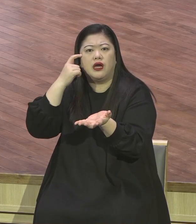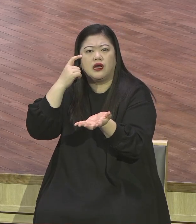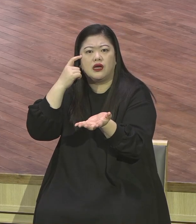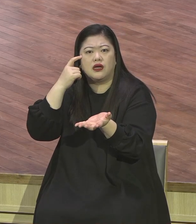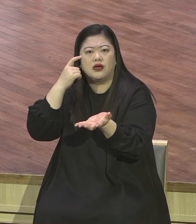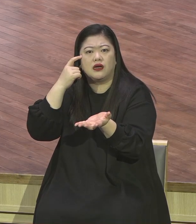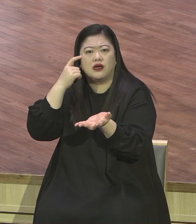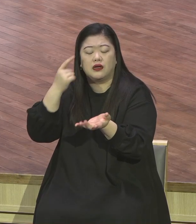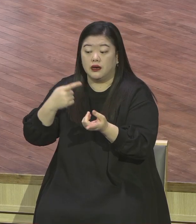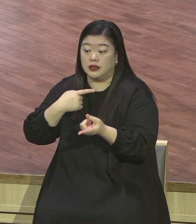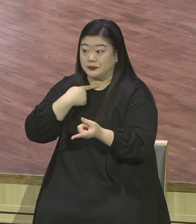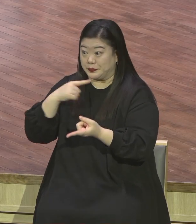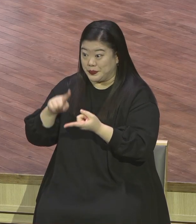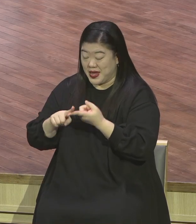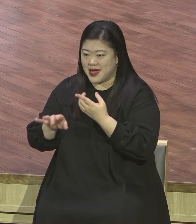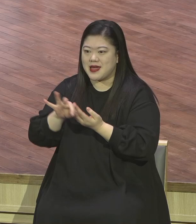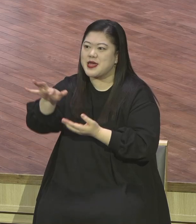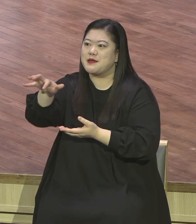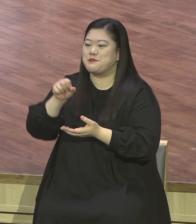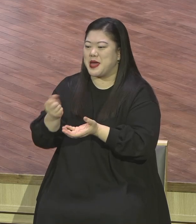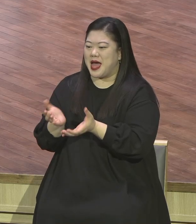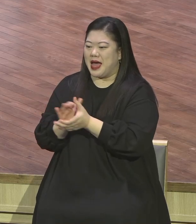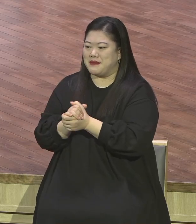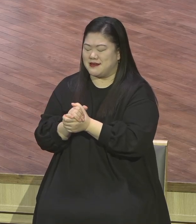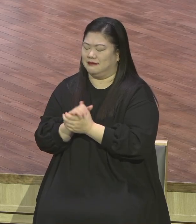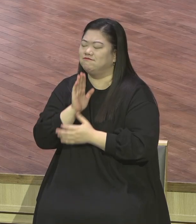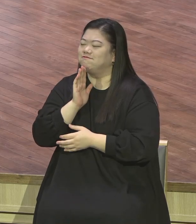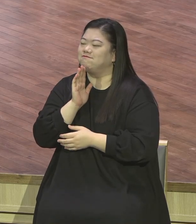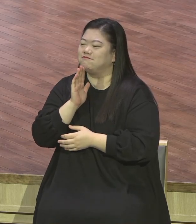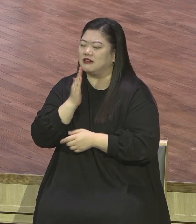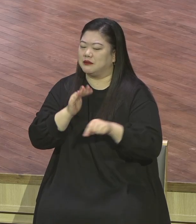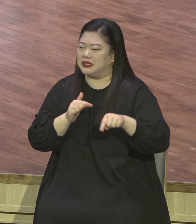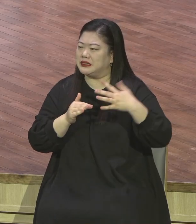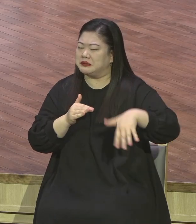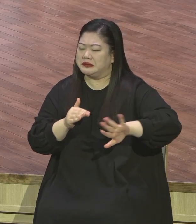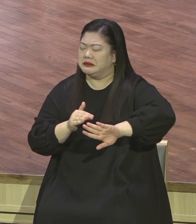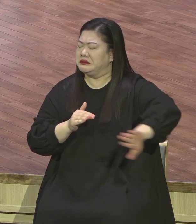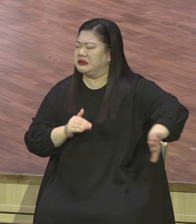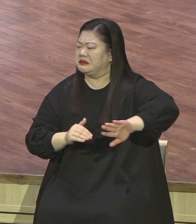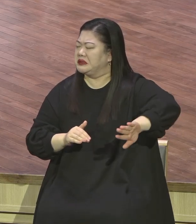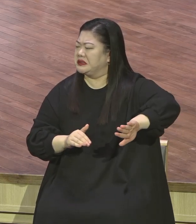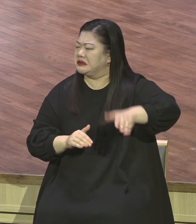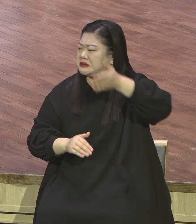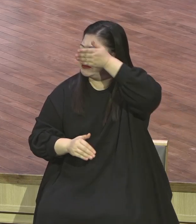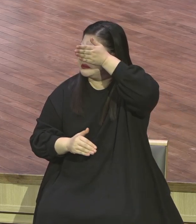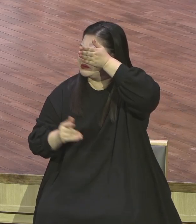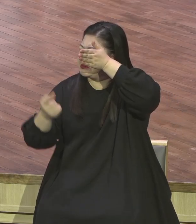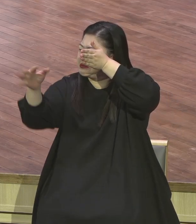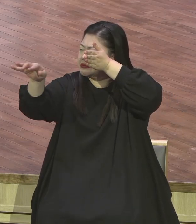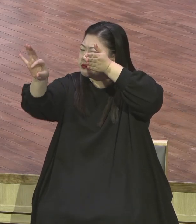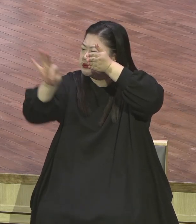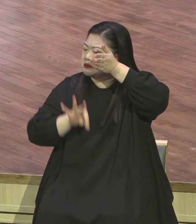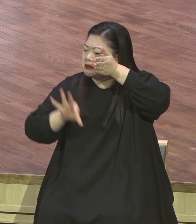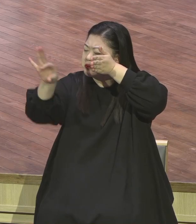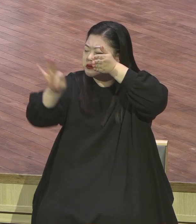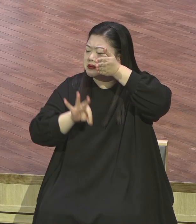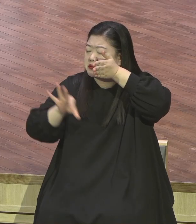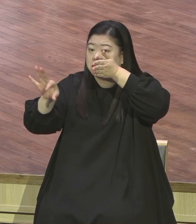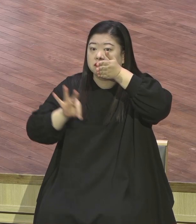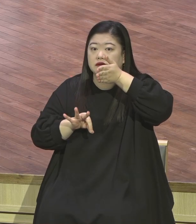거, 부담되는 거 무시해버려요. 안 되는 걸로 해버려요. 그렇게